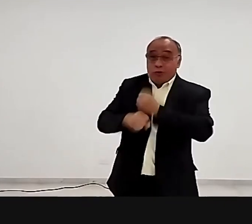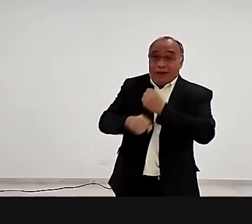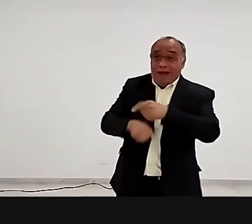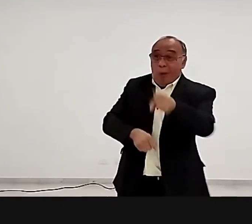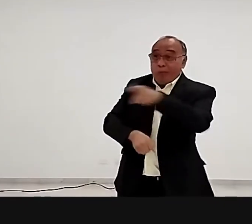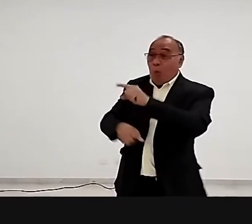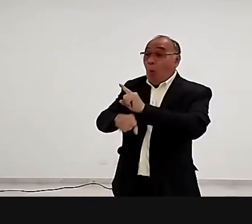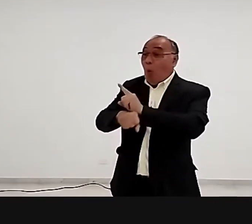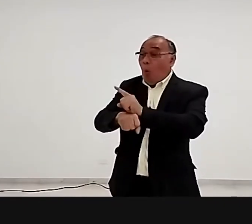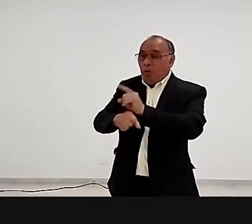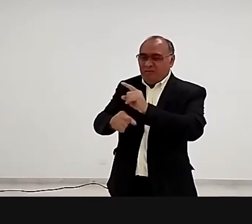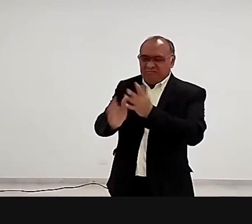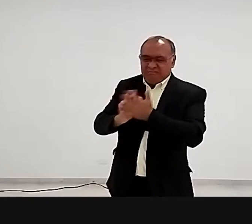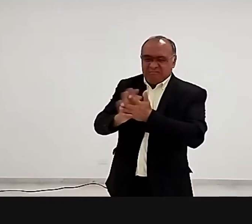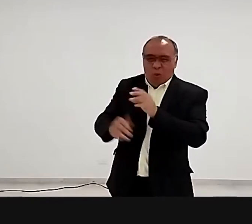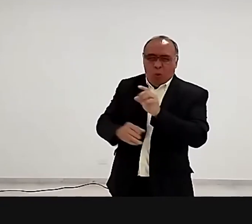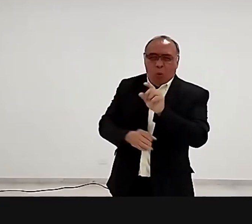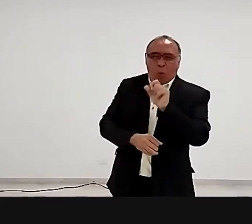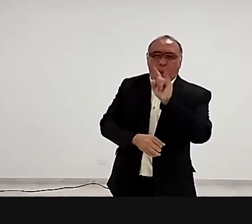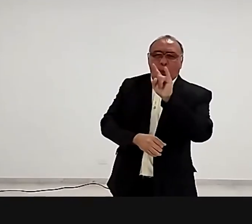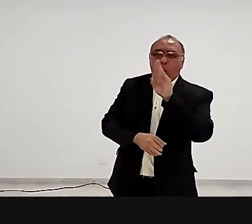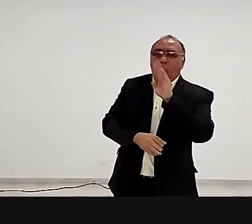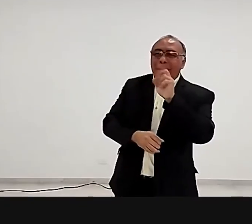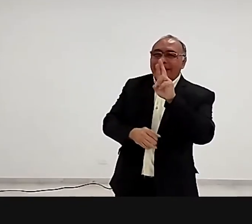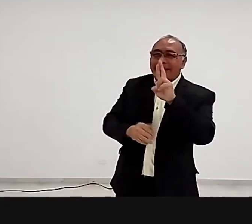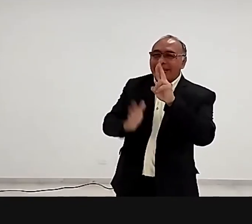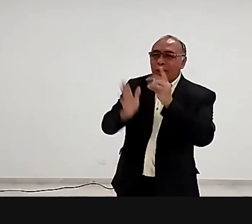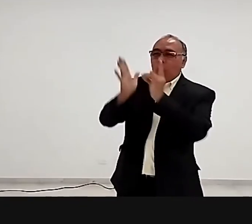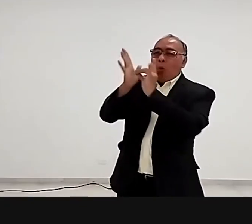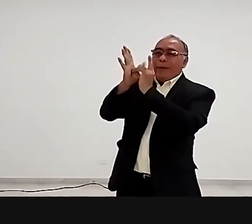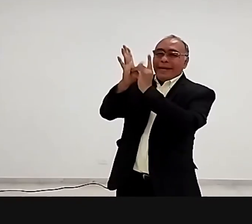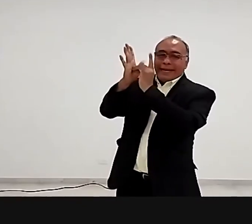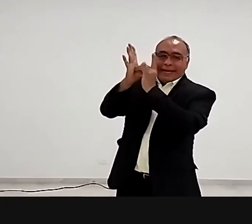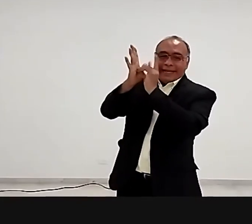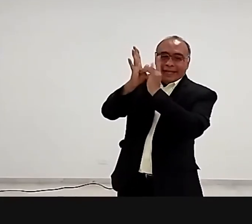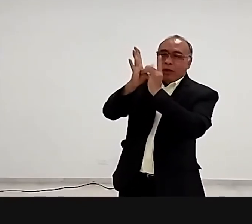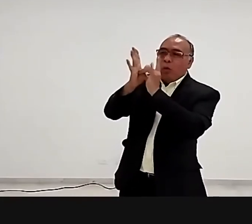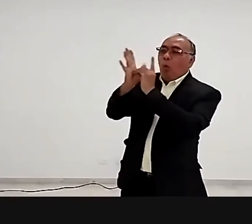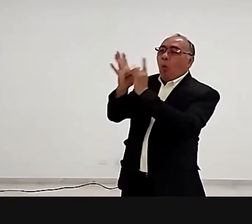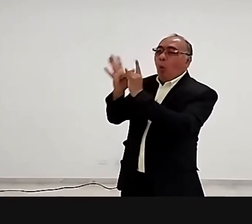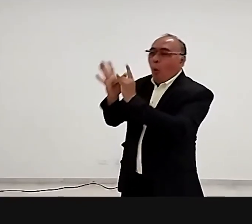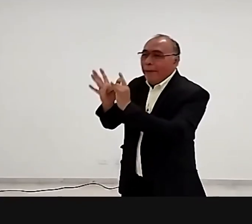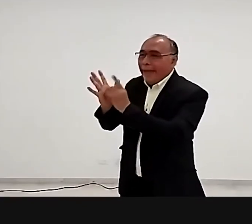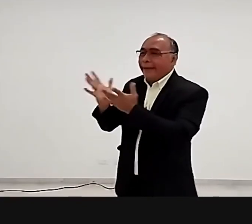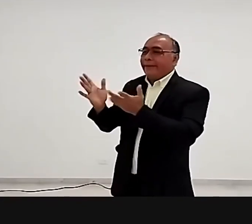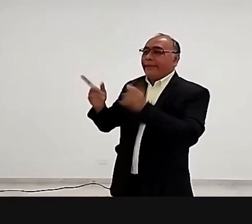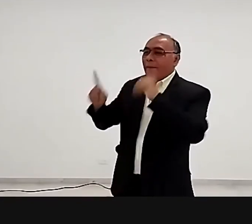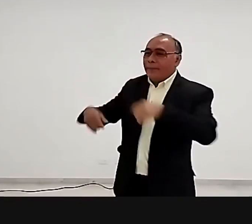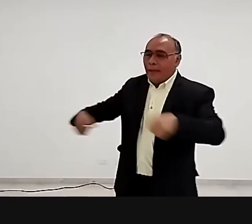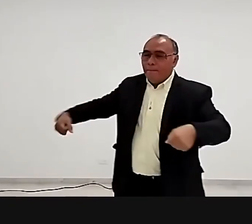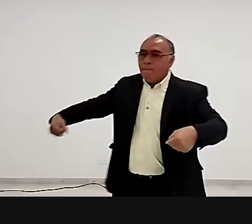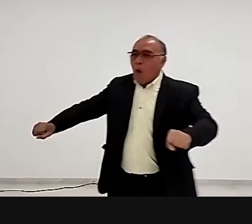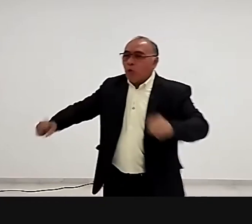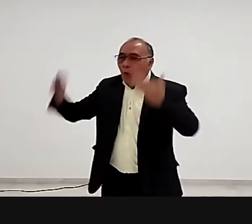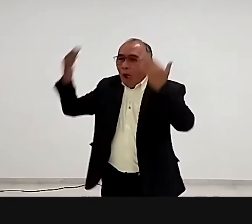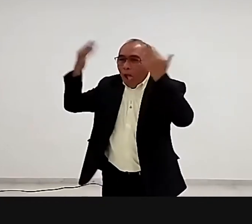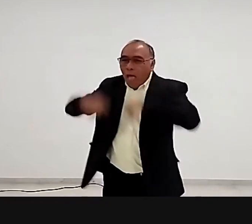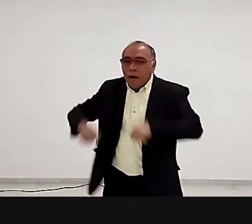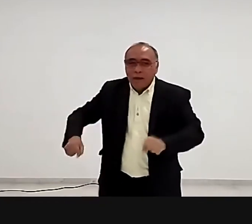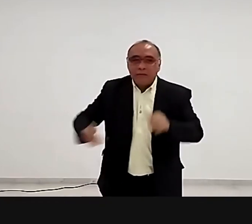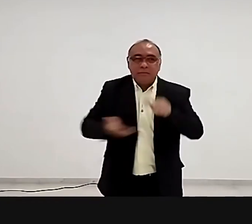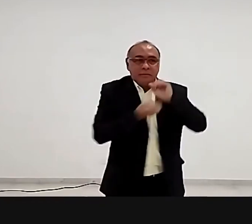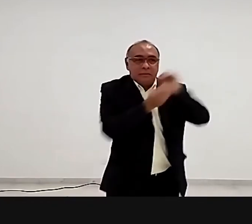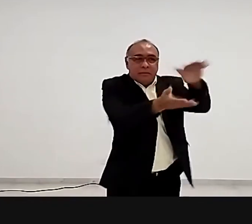muchas personas sordas muchos trabajan en plataformas a través de plataformas de transporte también